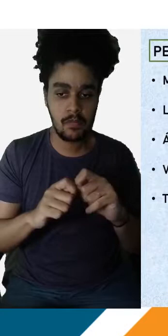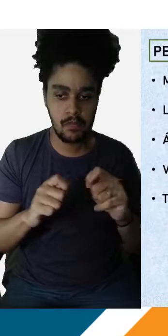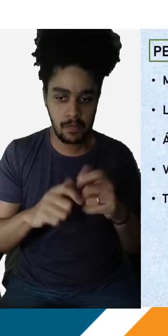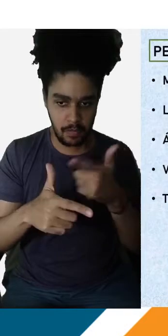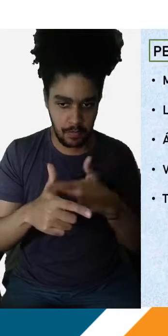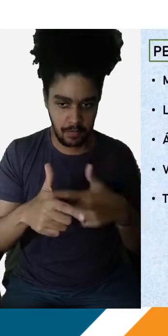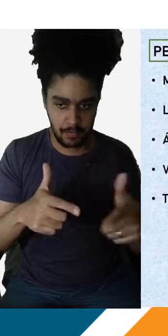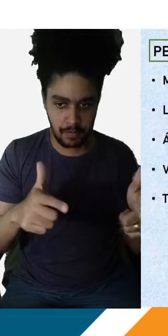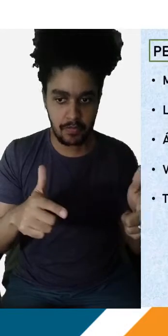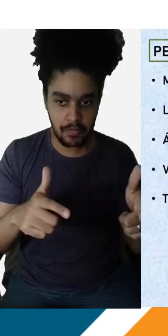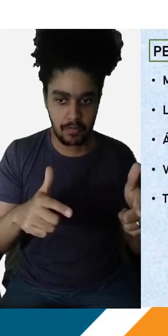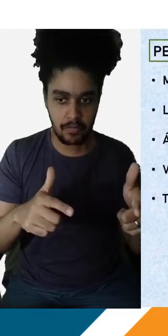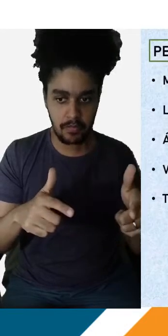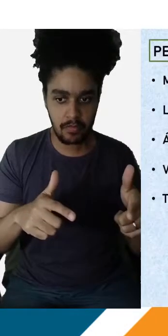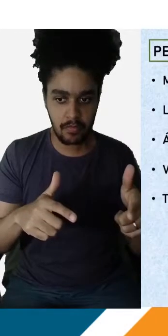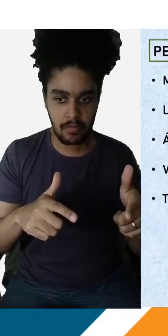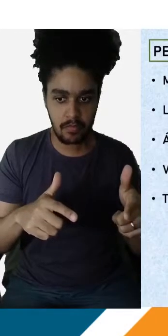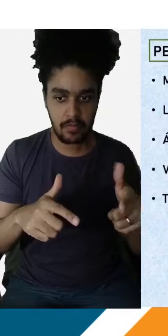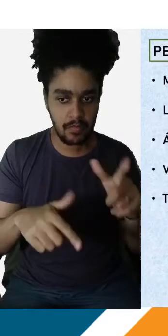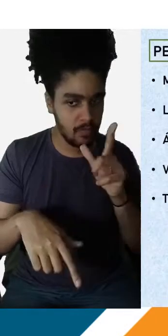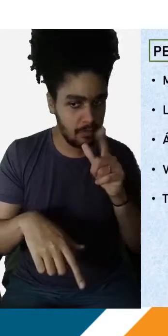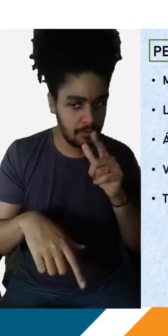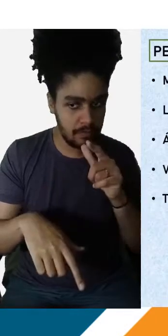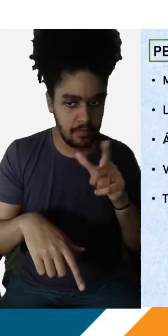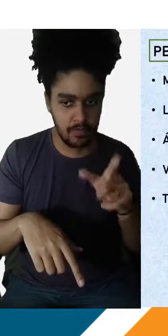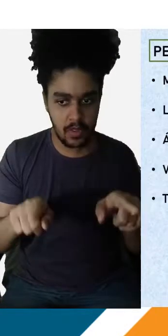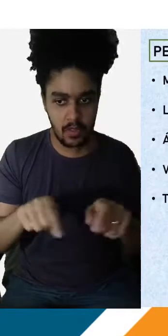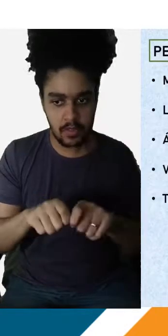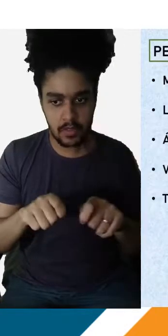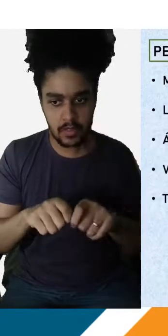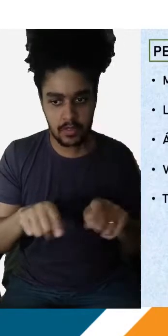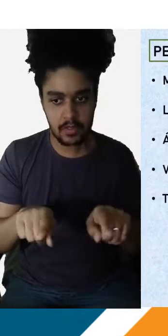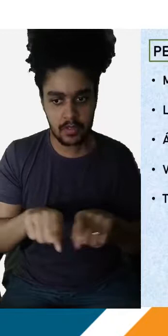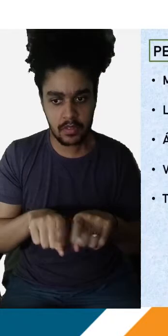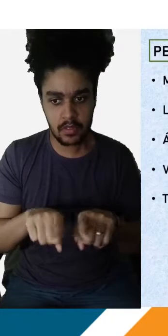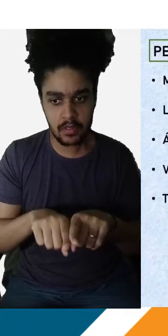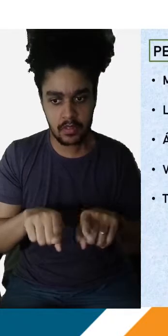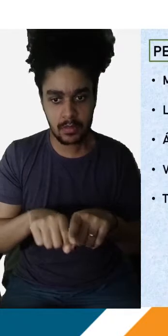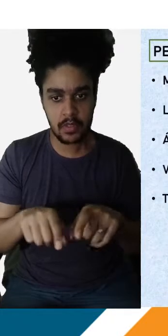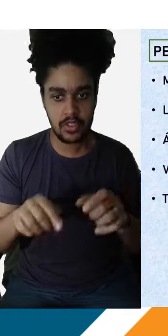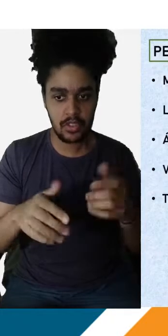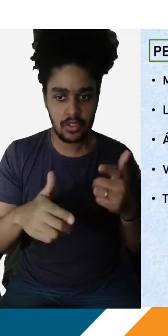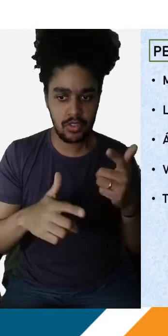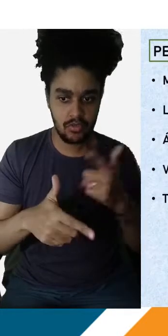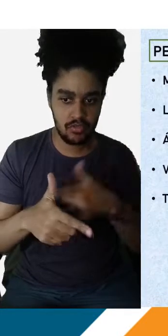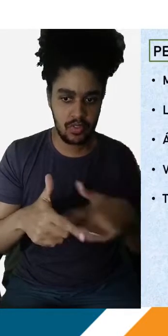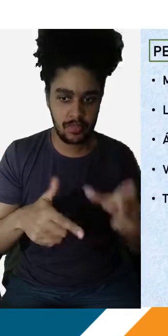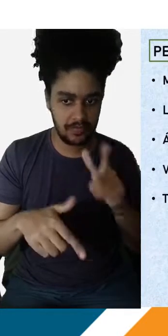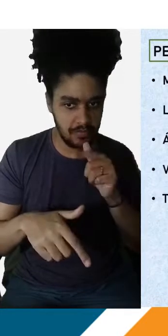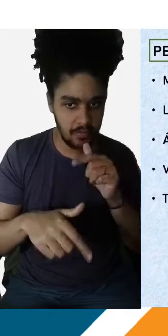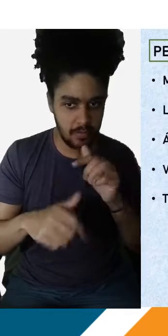divisão das bacias hidrográficas, ele faz essa divisão de águas, entende? Além disso, nós